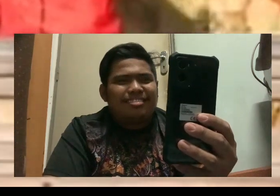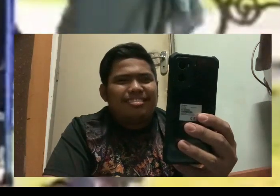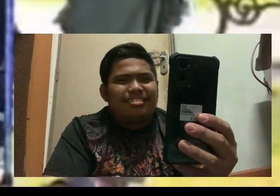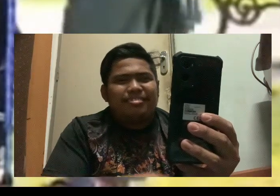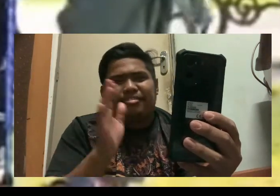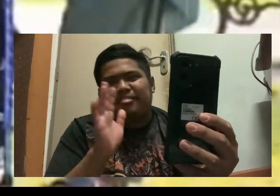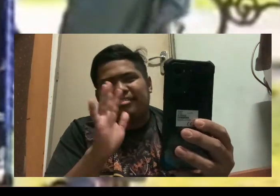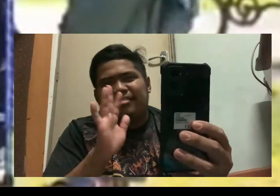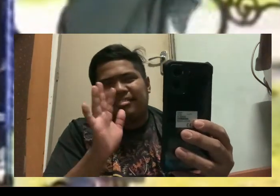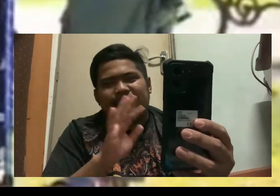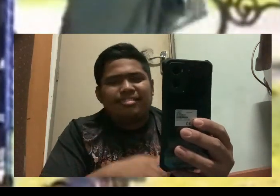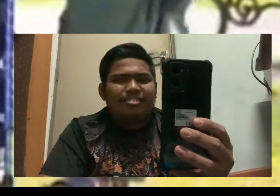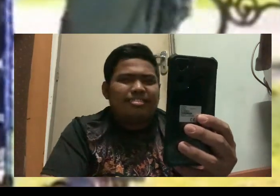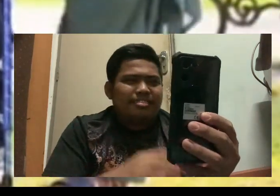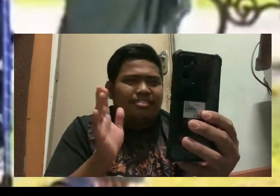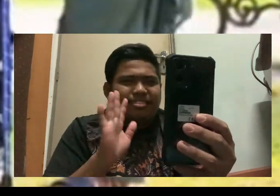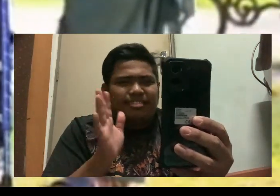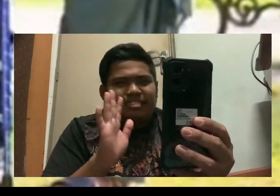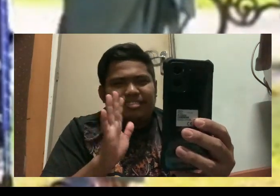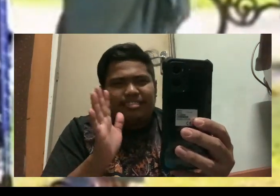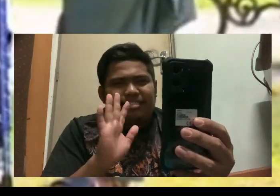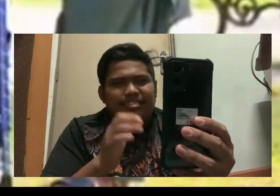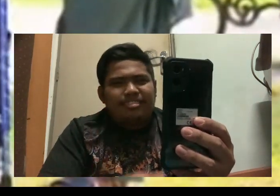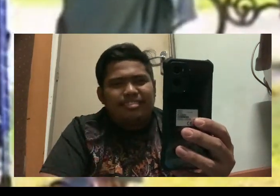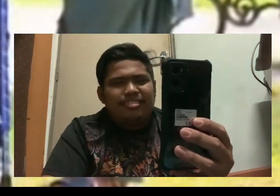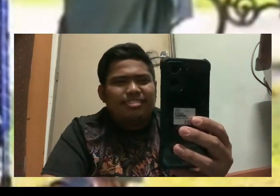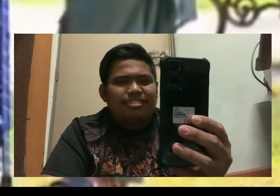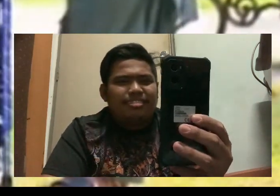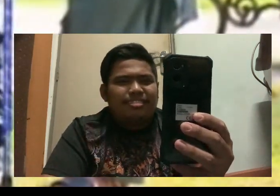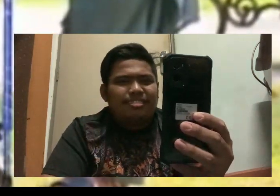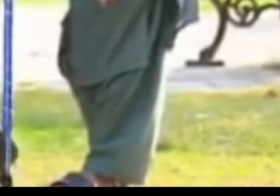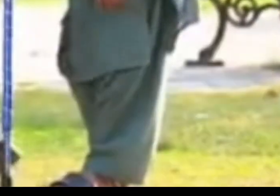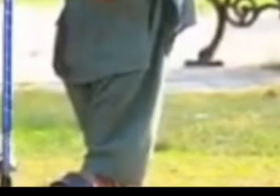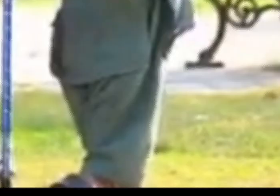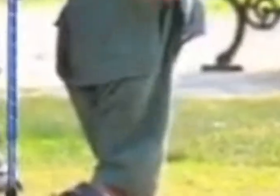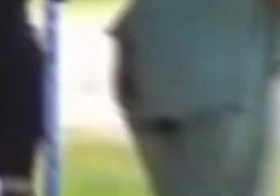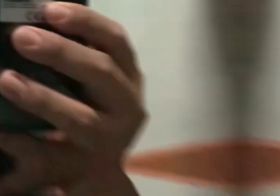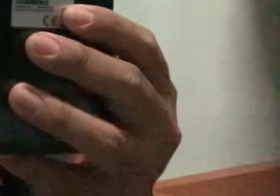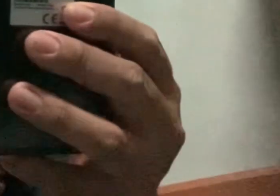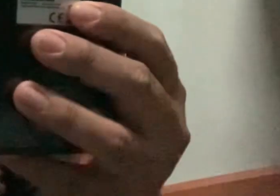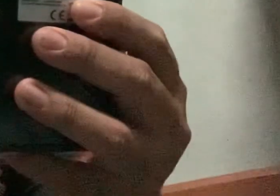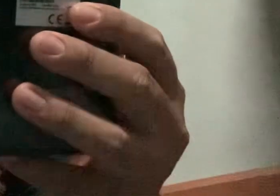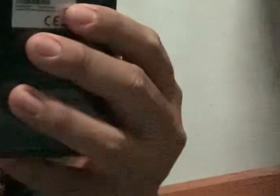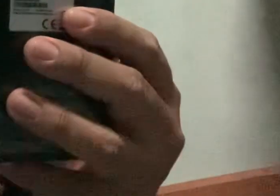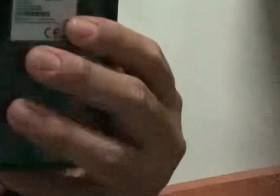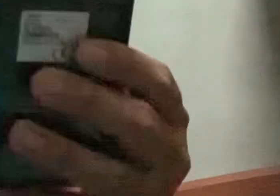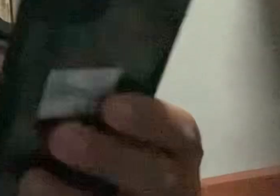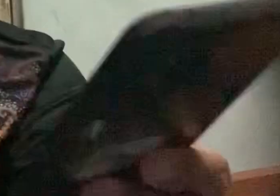बोले न्यू टैलेंट को सब्सक्राइब करें, न्यू टैलेंट को सब्सक्राइब करें।